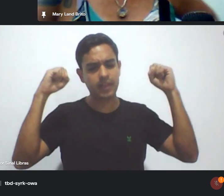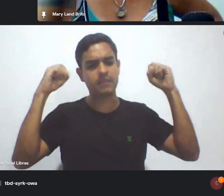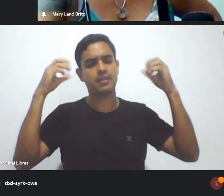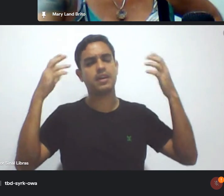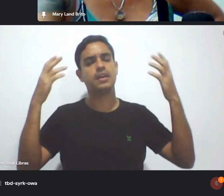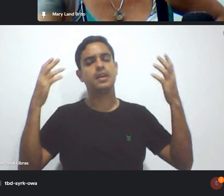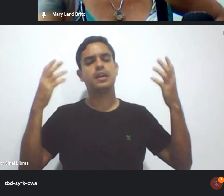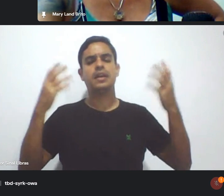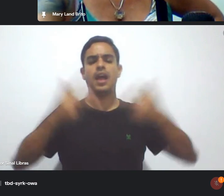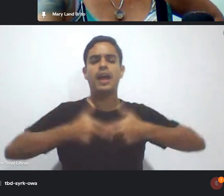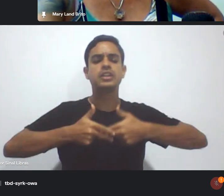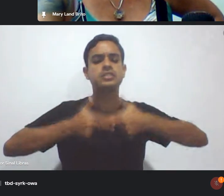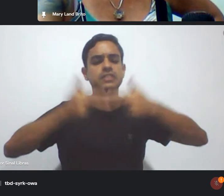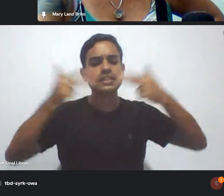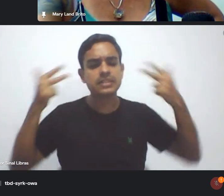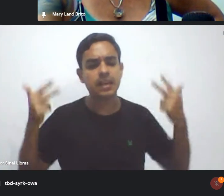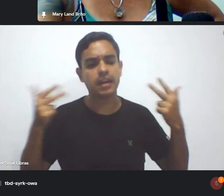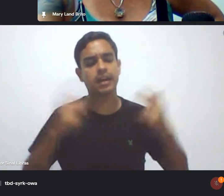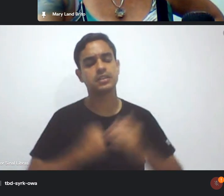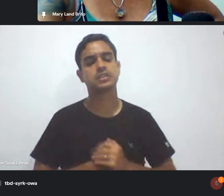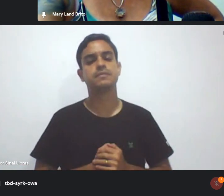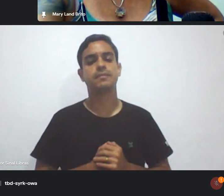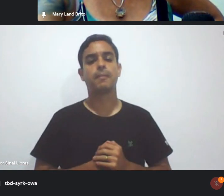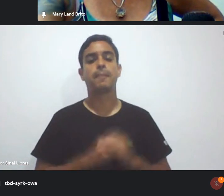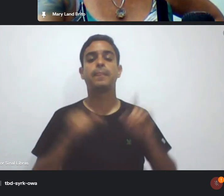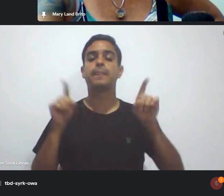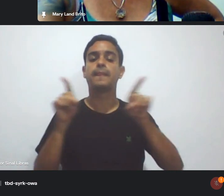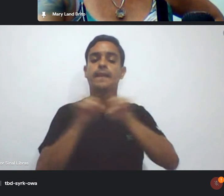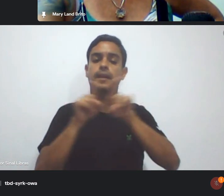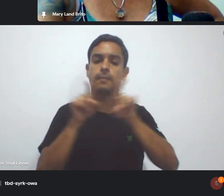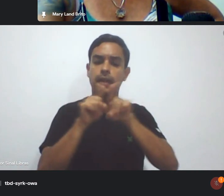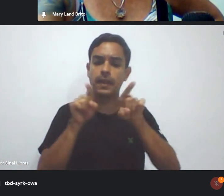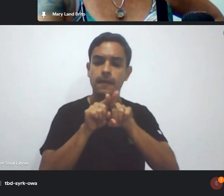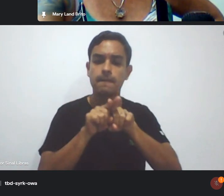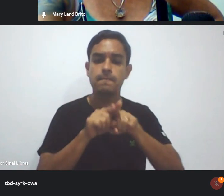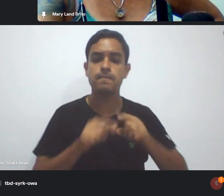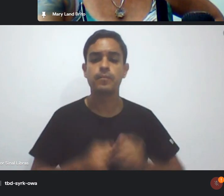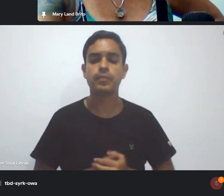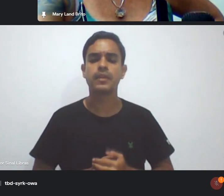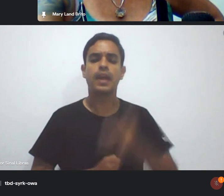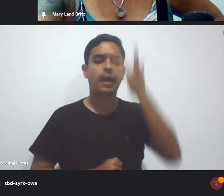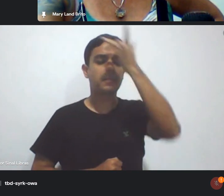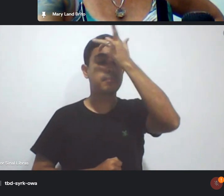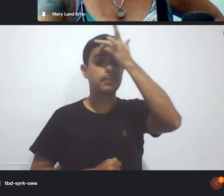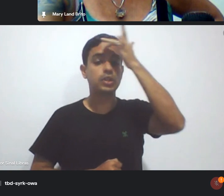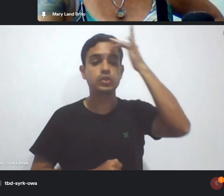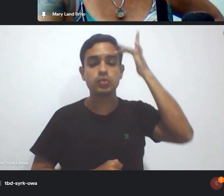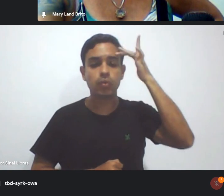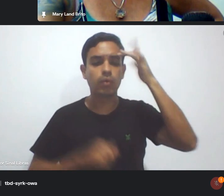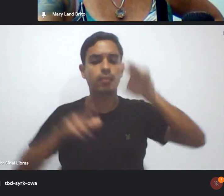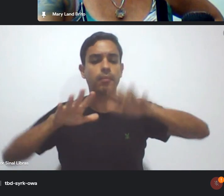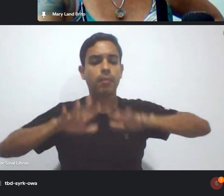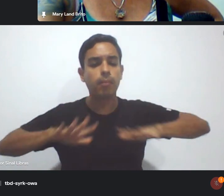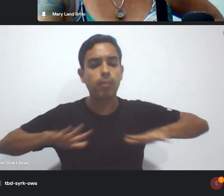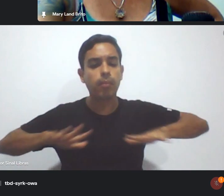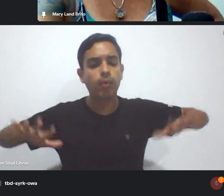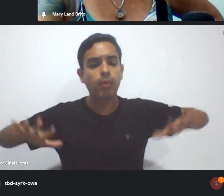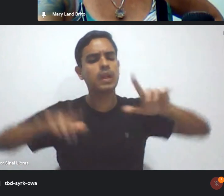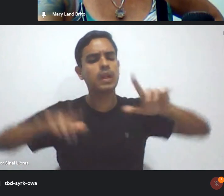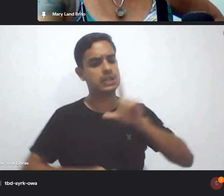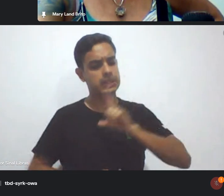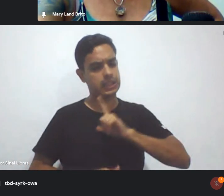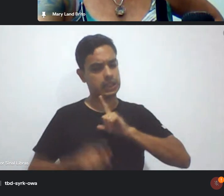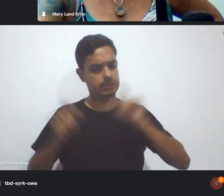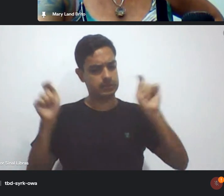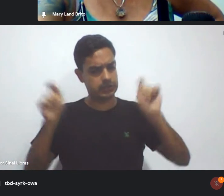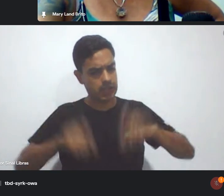a diversidade e viva as pessoas que têm potencial na vida.